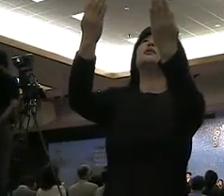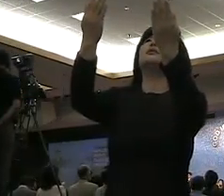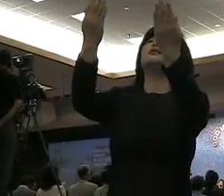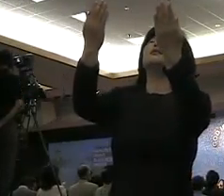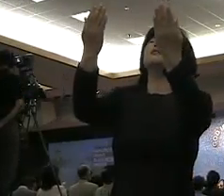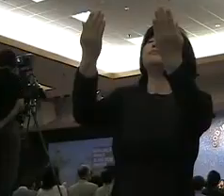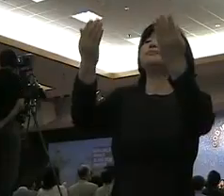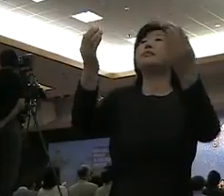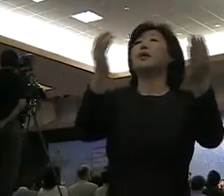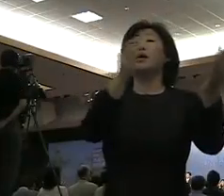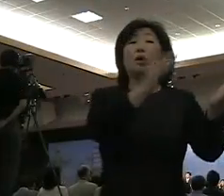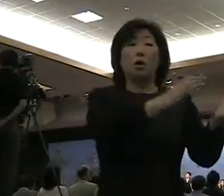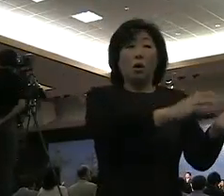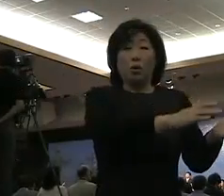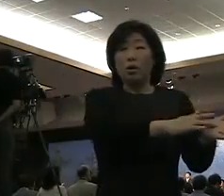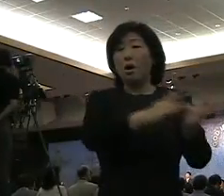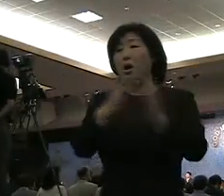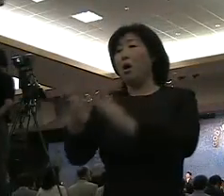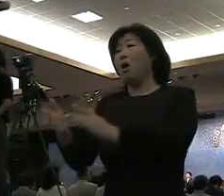예수는 그리스도,